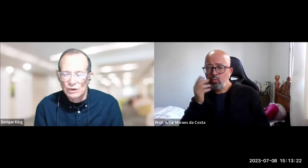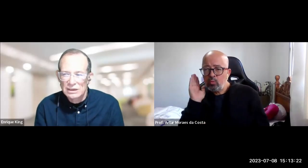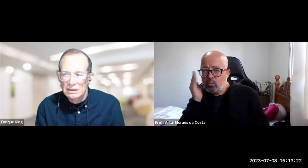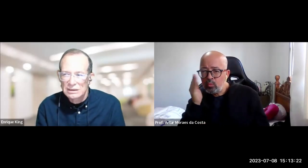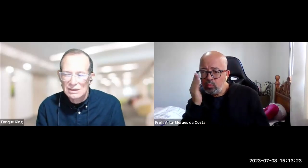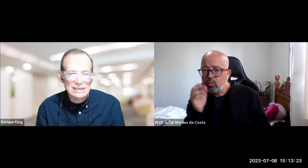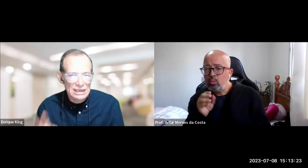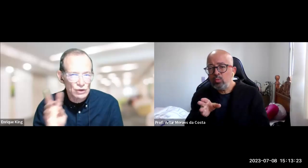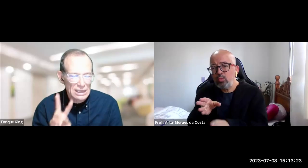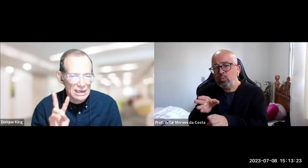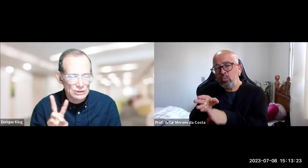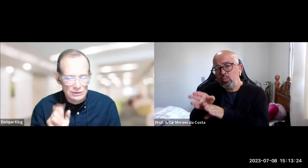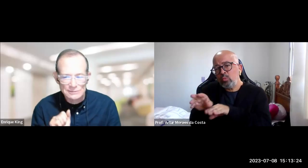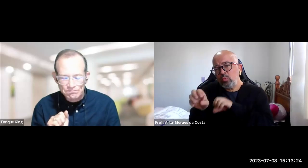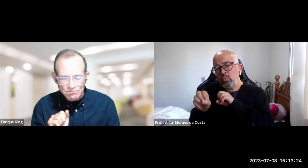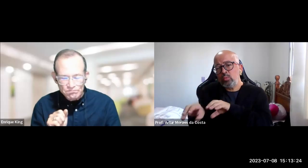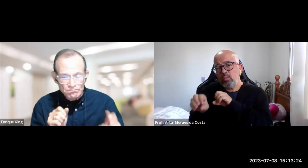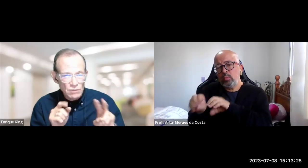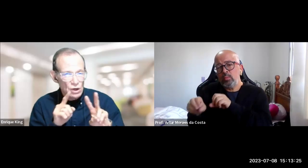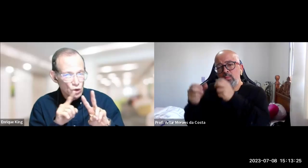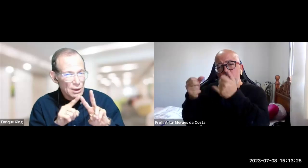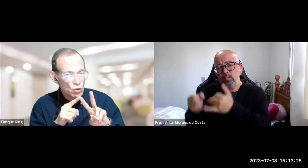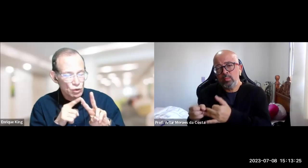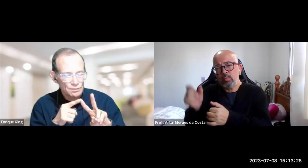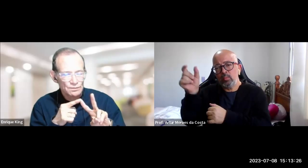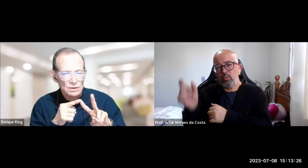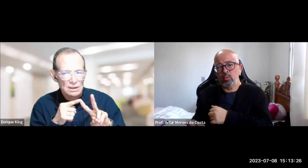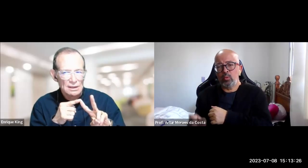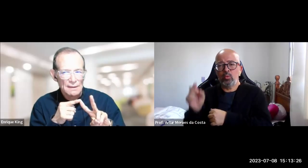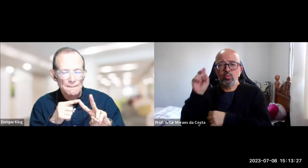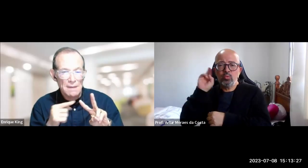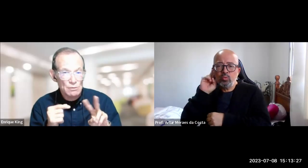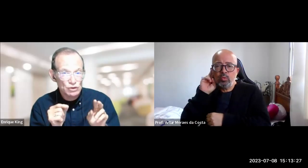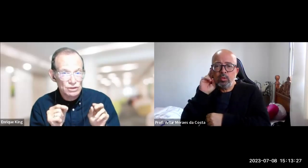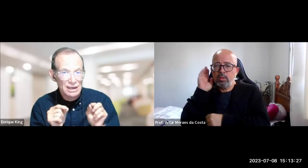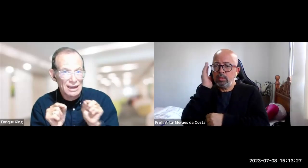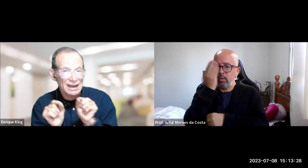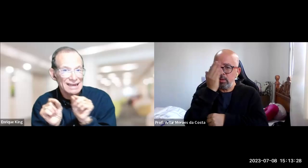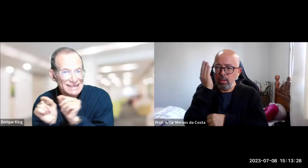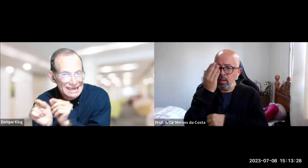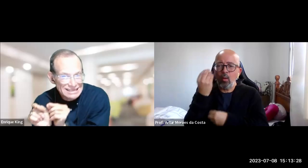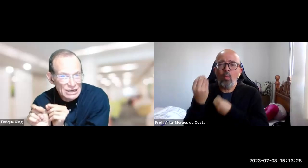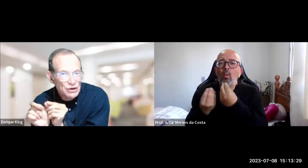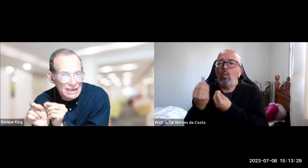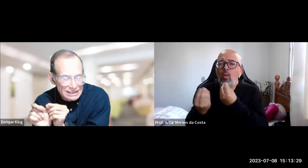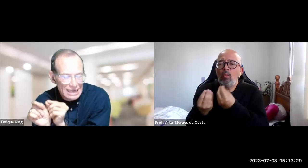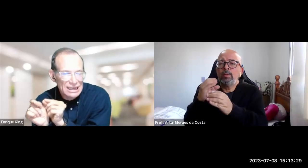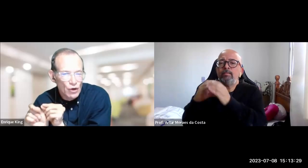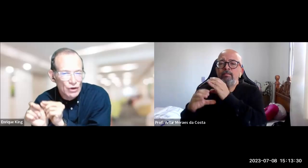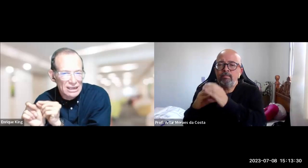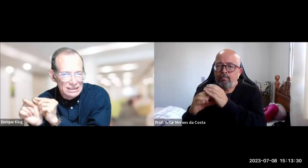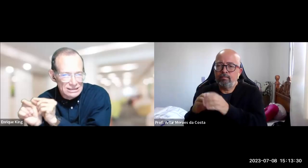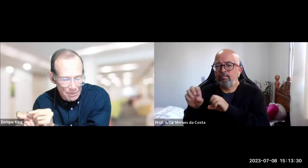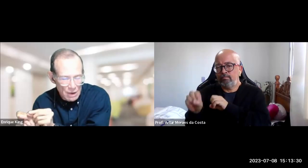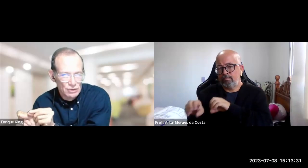bueno quiero hacer aquí dos aclaraciones número uno Vamos hasta las 5 de la tarde